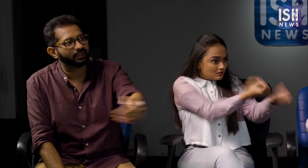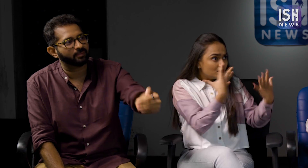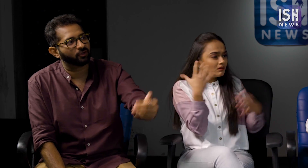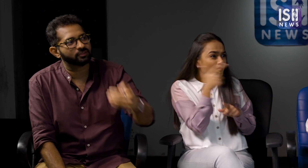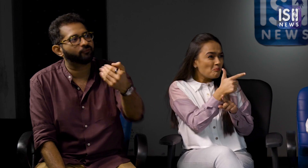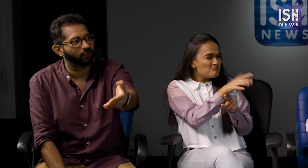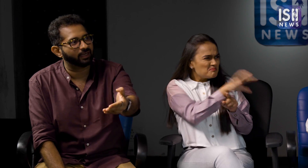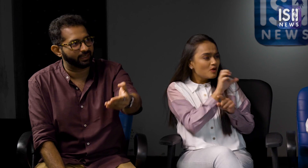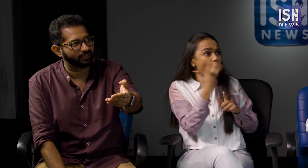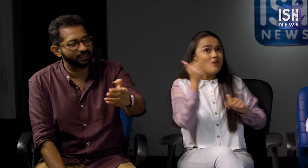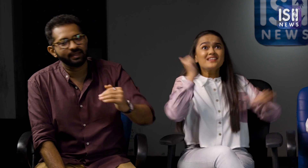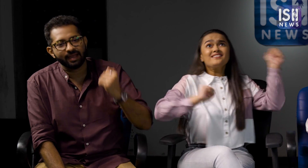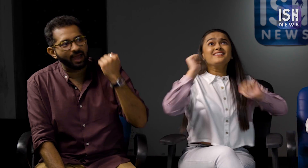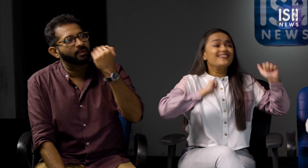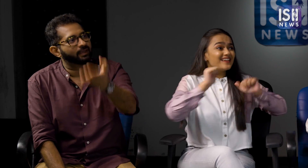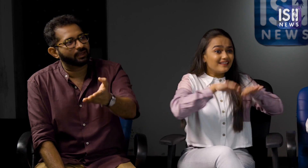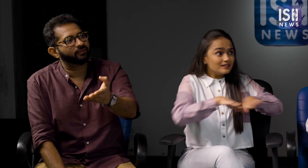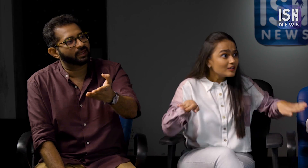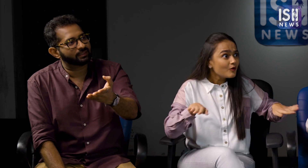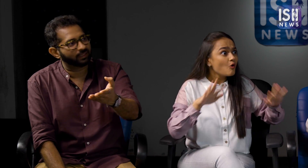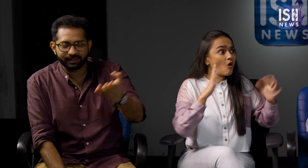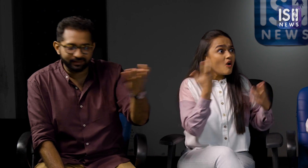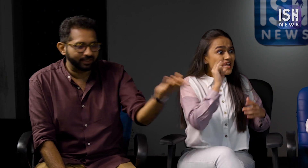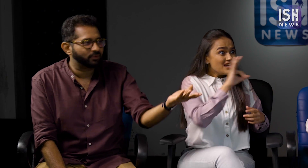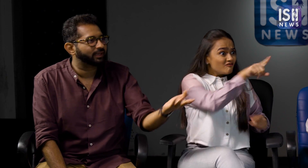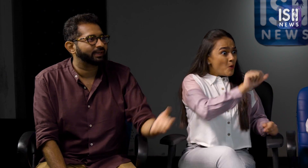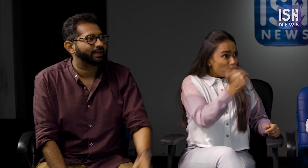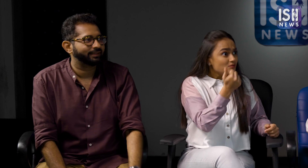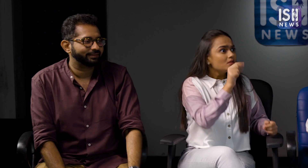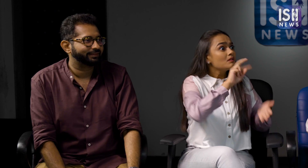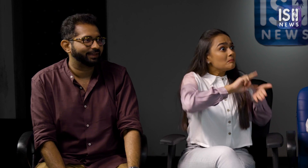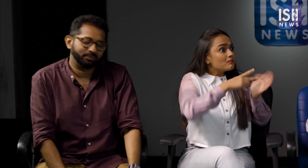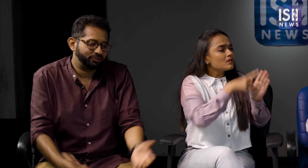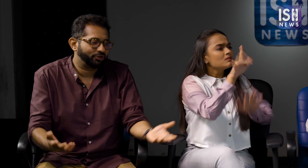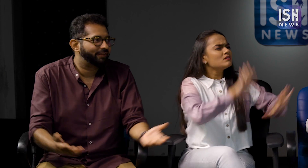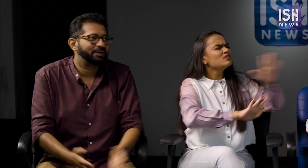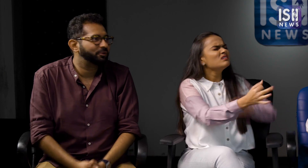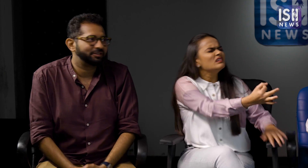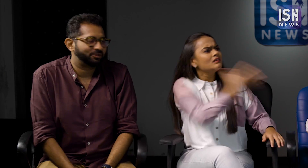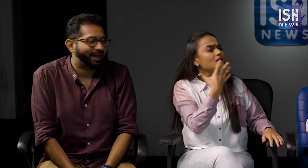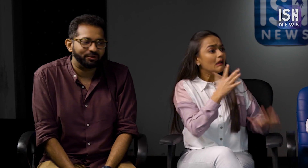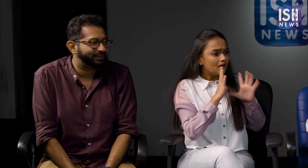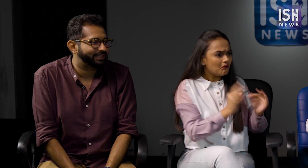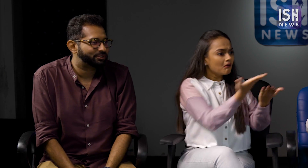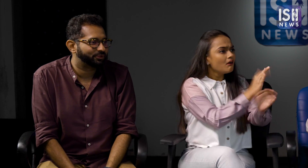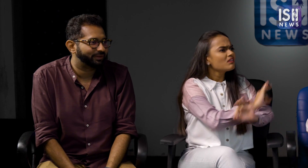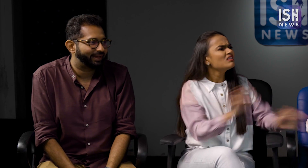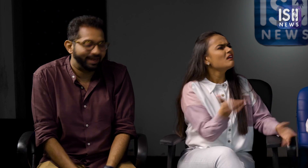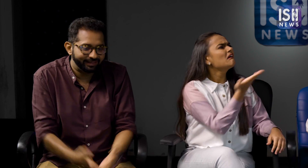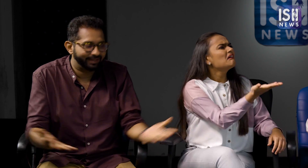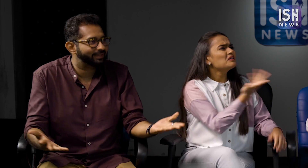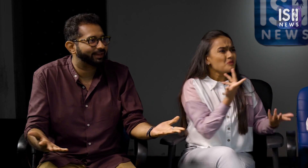द थिएटर में, अक्रॉस द फुट लाइट आप अगर कन्वे कर सके, then you are a great actor, which you have been doing. So I don't think